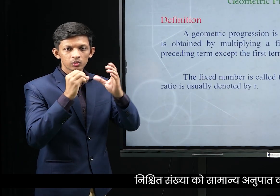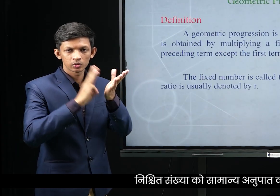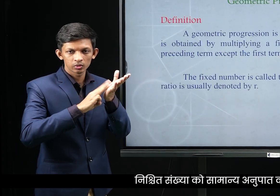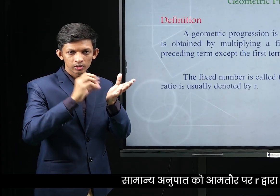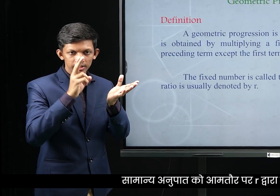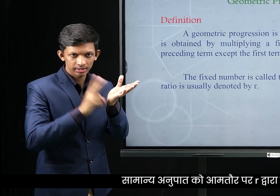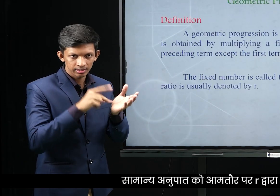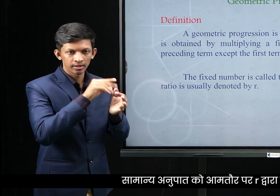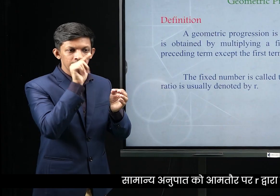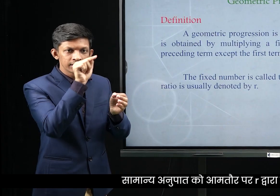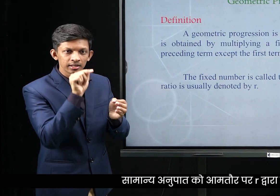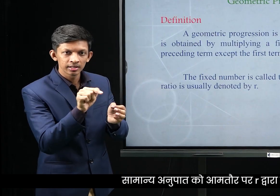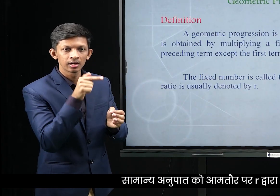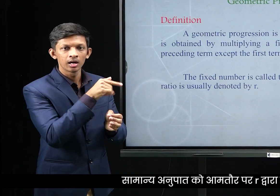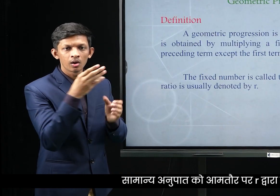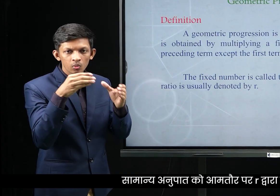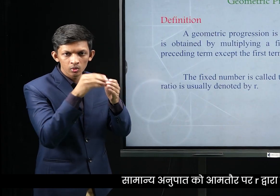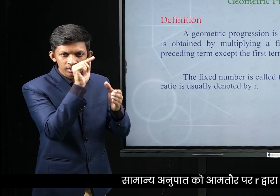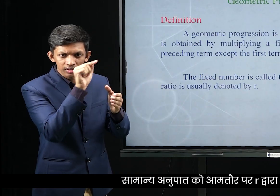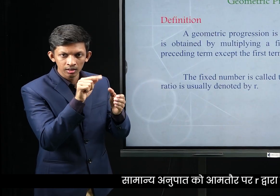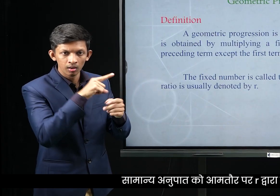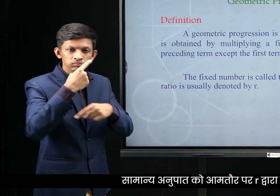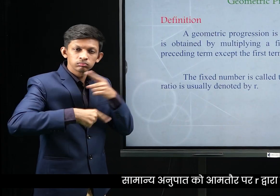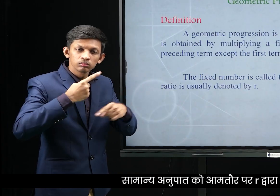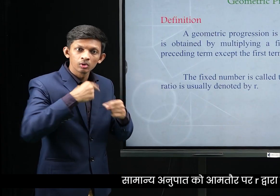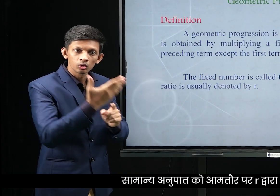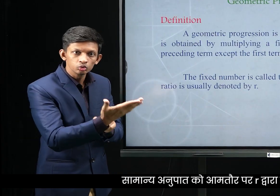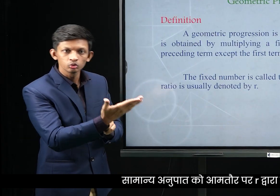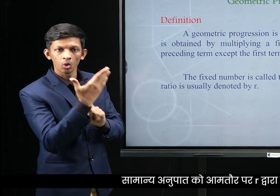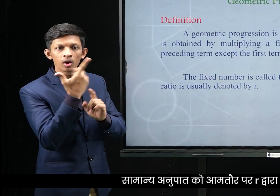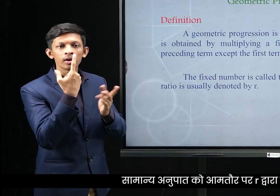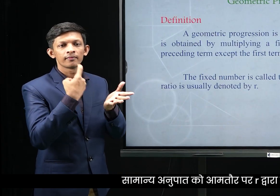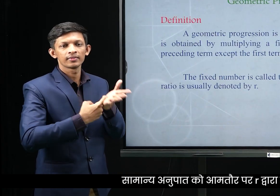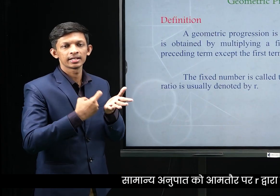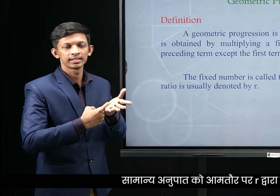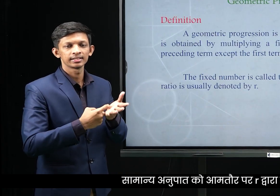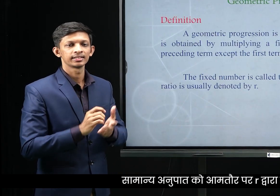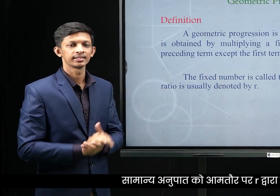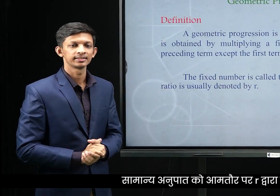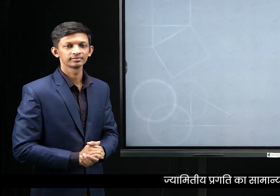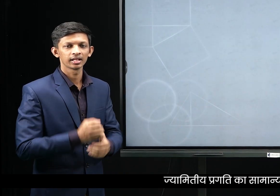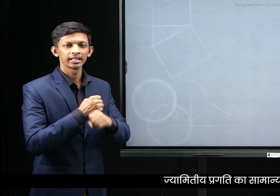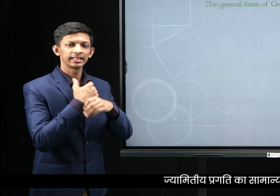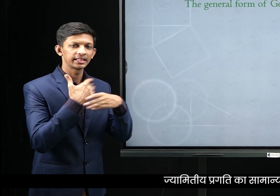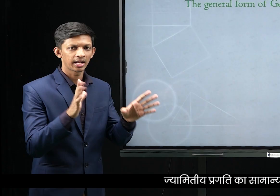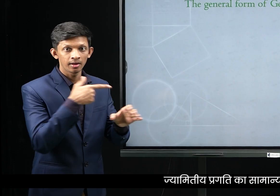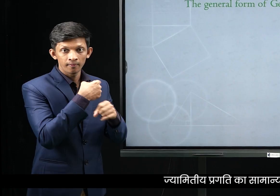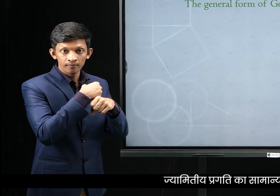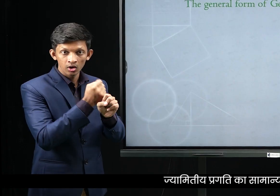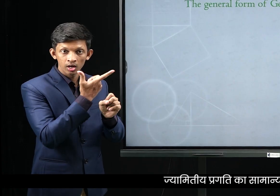है। सामान्य अनुपात को आमतौर और R द्वारा दर्शाया जाता है। ज्यामितीय प्रगति का